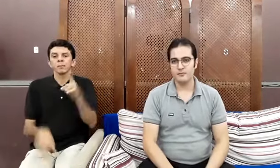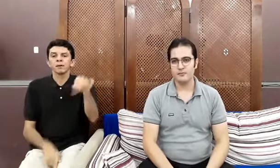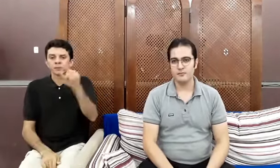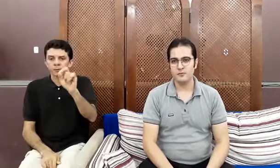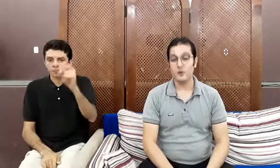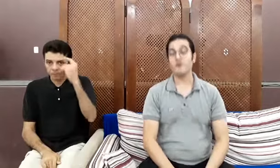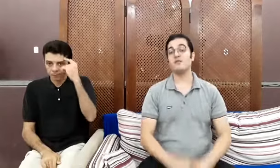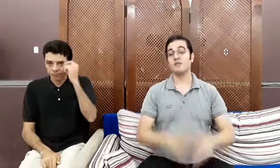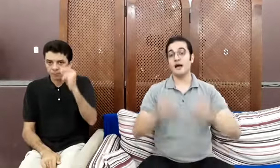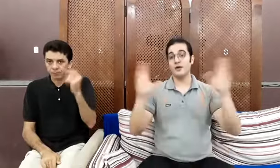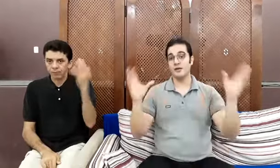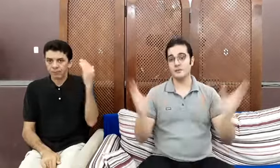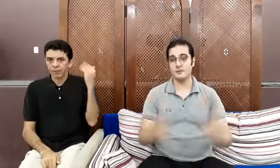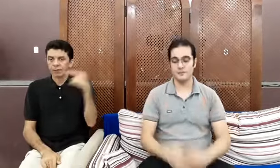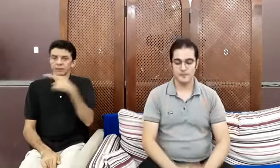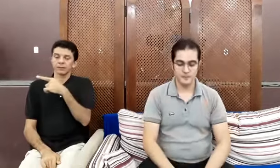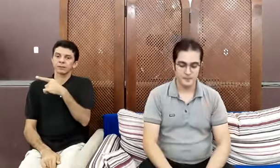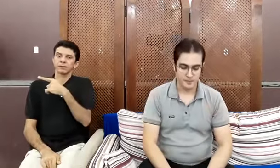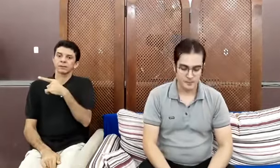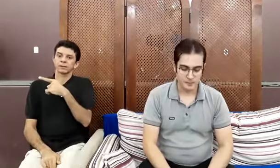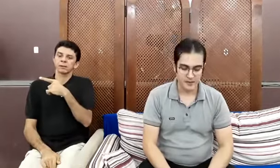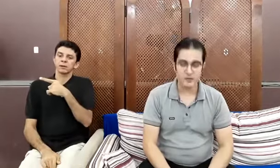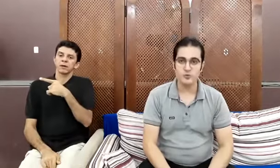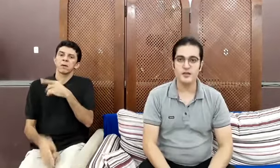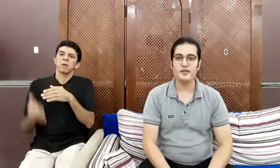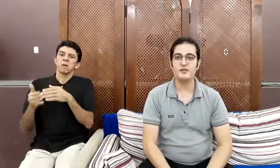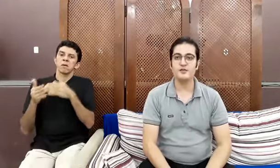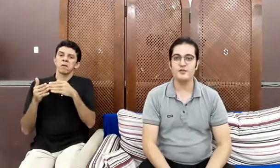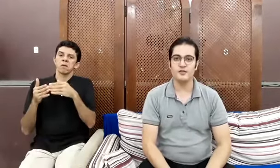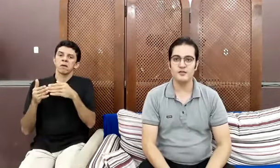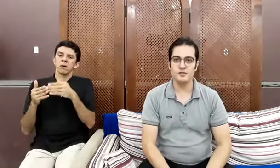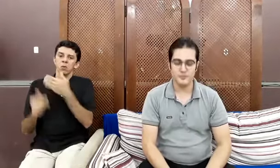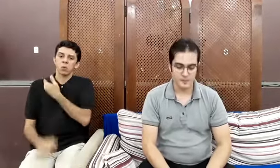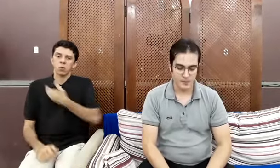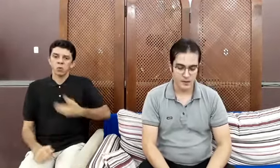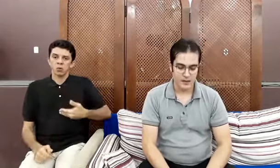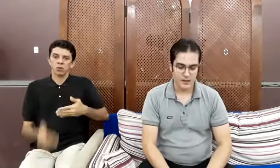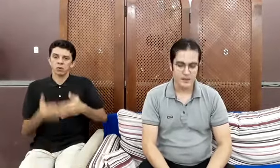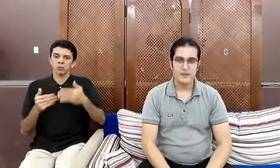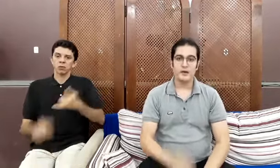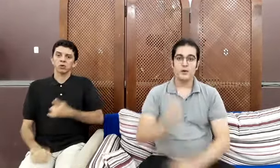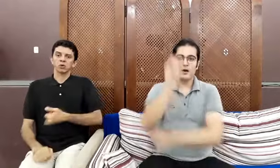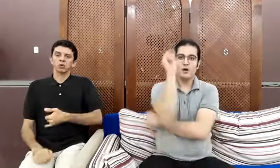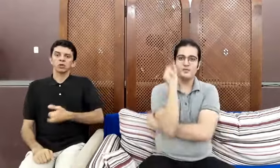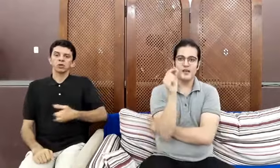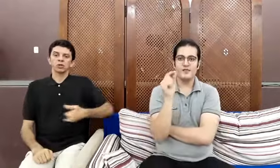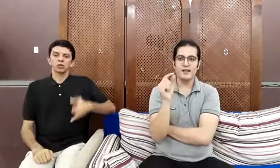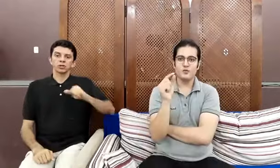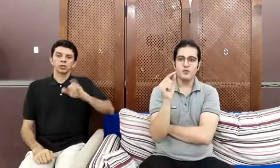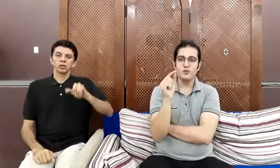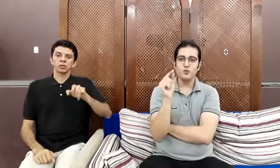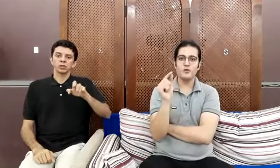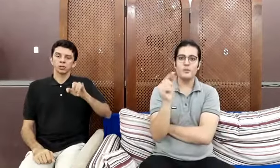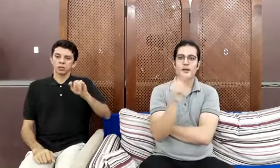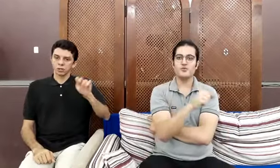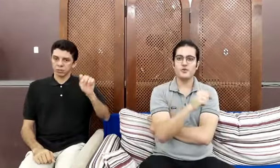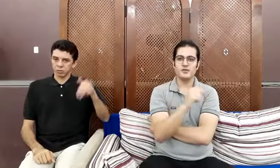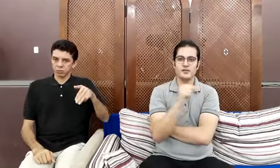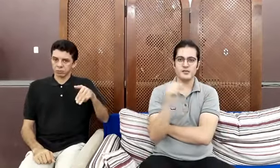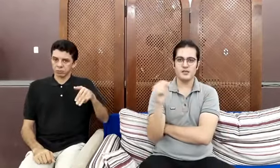foi solicitado aí pelas autoridades civis. Dê uma observada no número